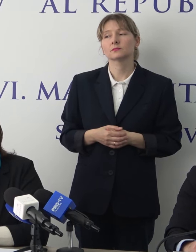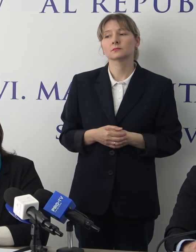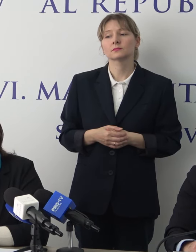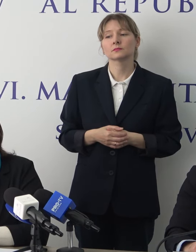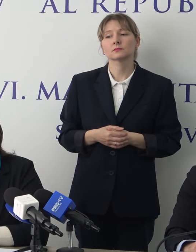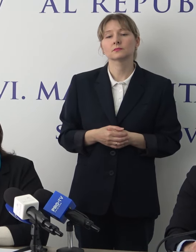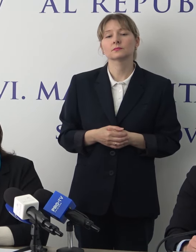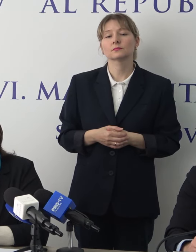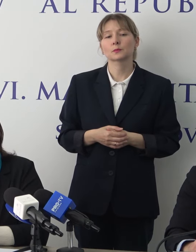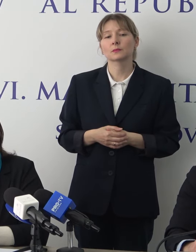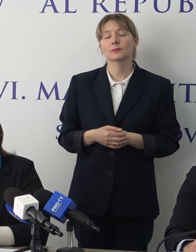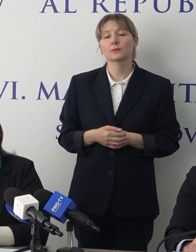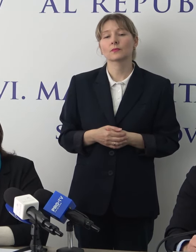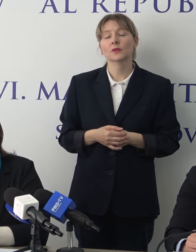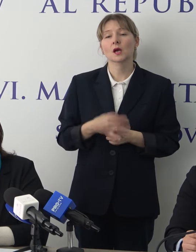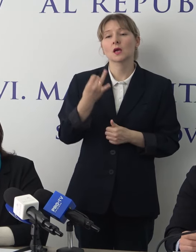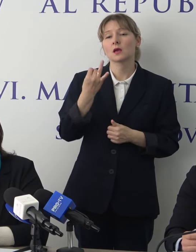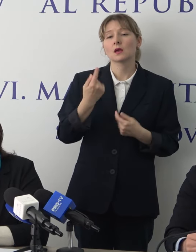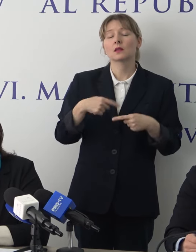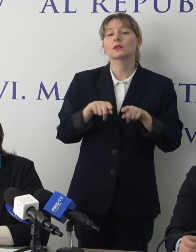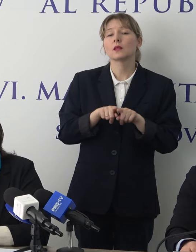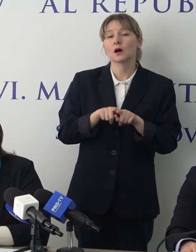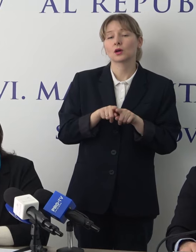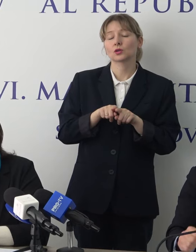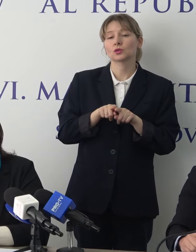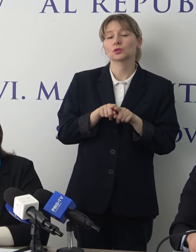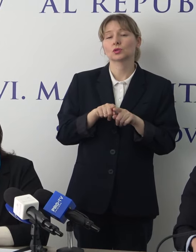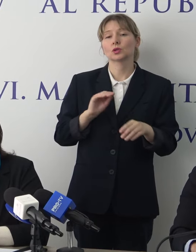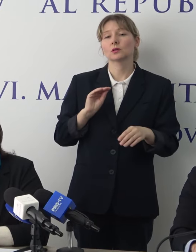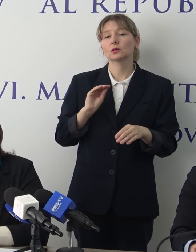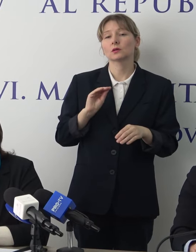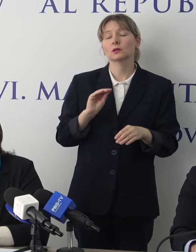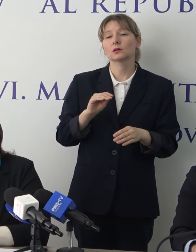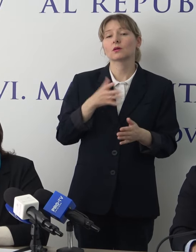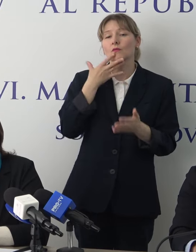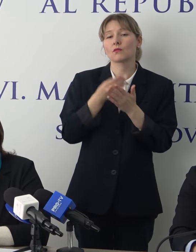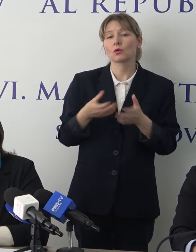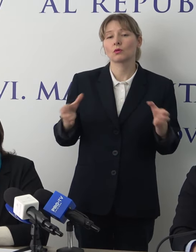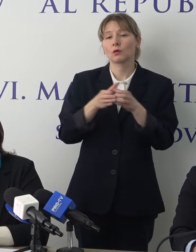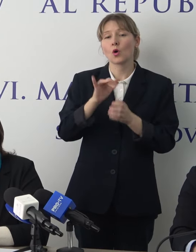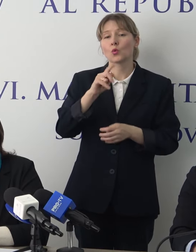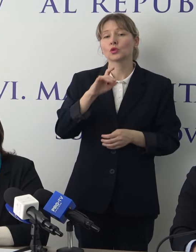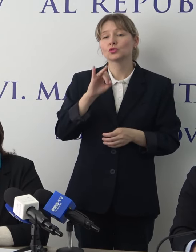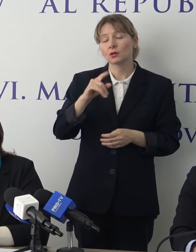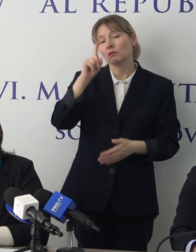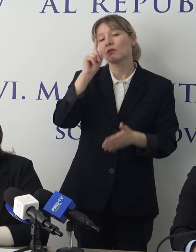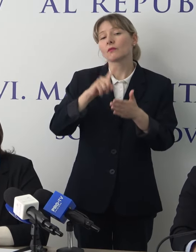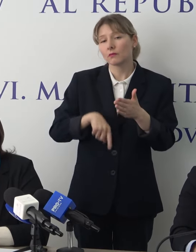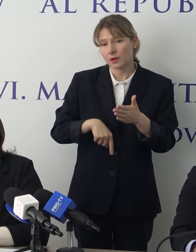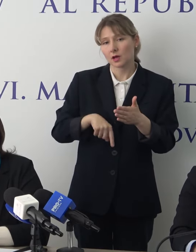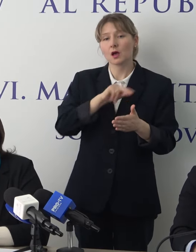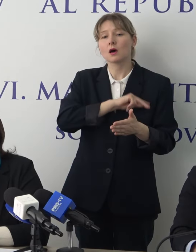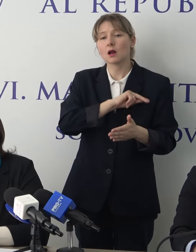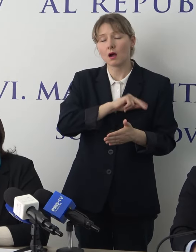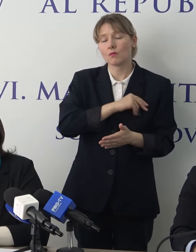including refugee children. Aș dori să exprim în numele UNICEF recunoștința și recunoașterea respectului practic pentru munca